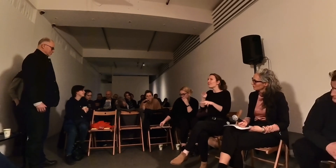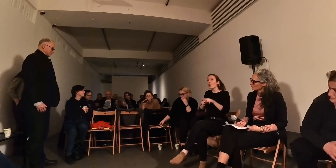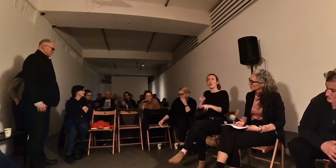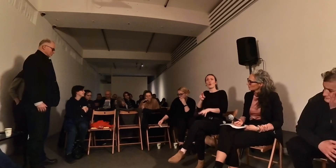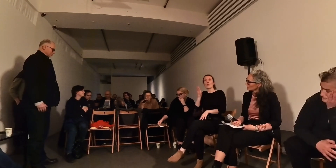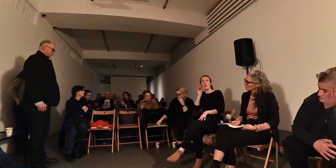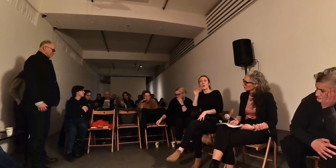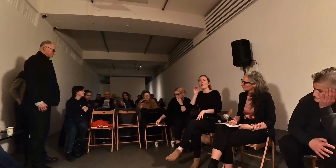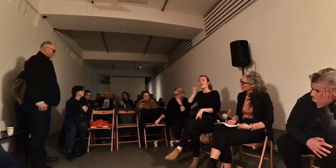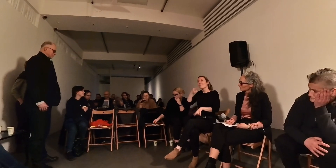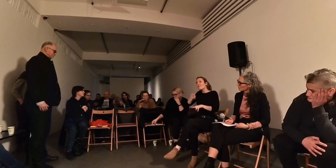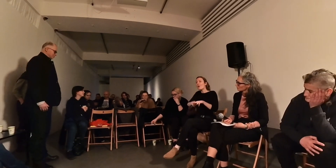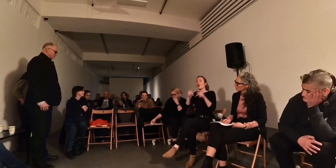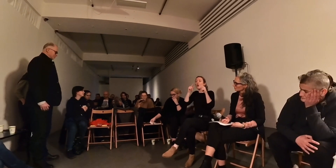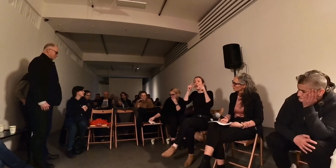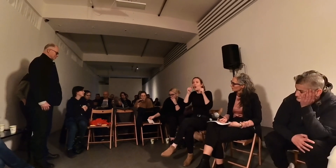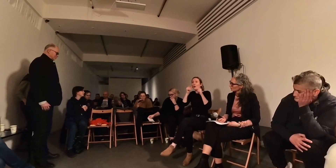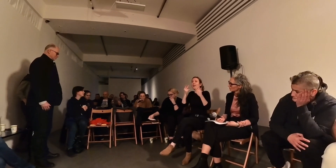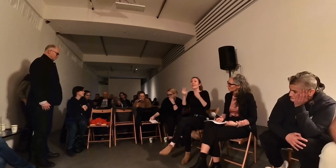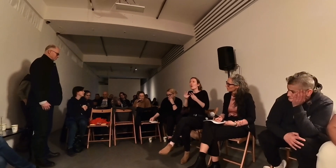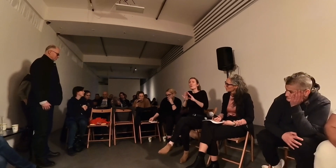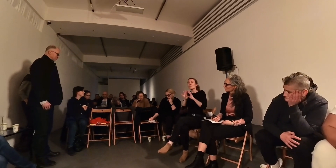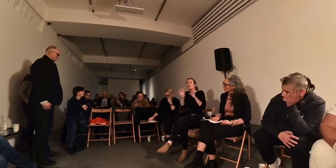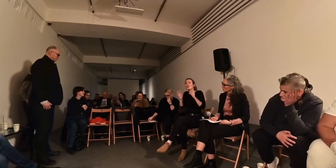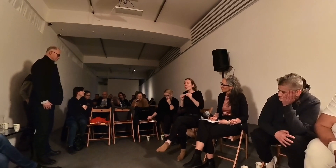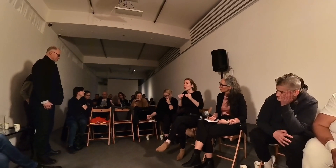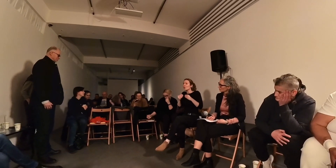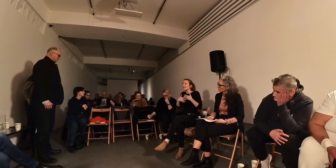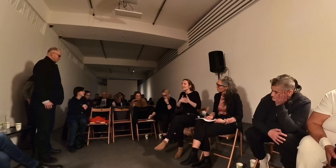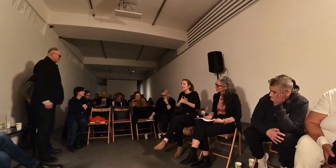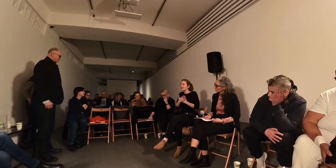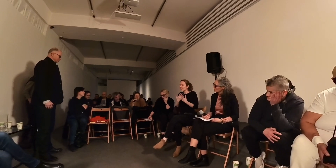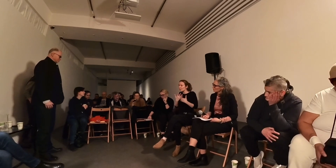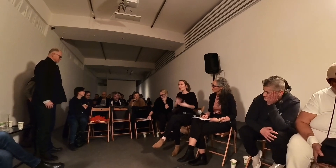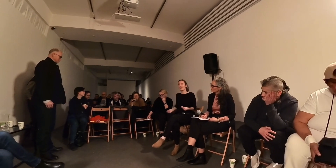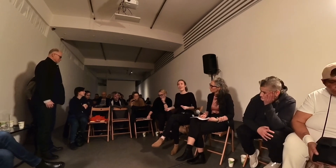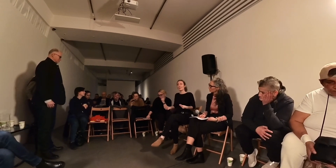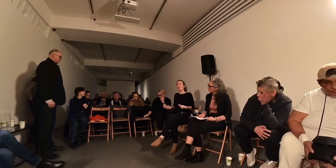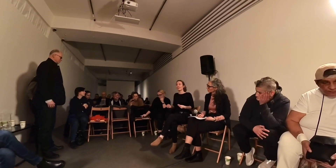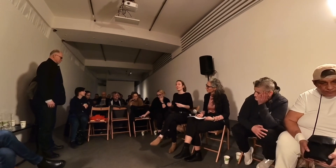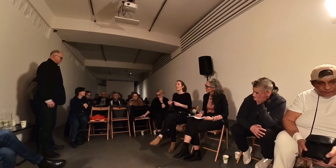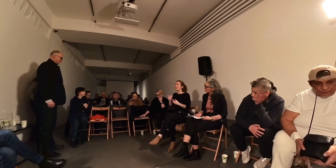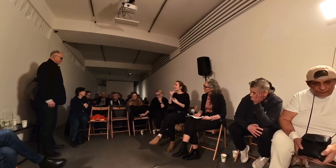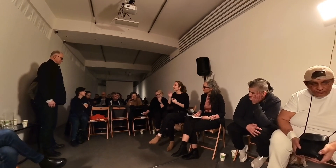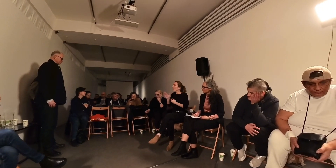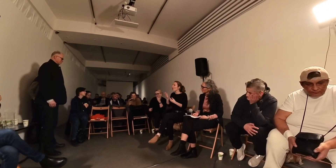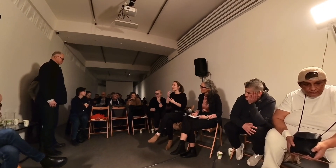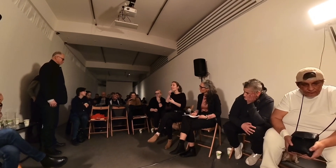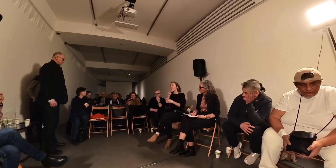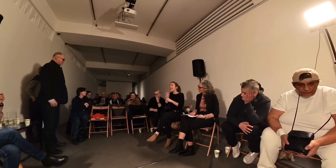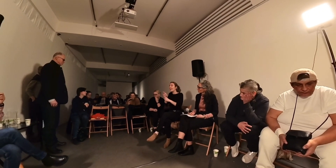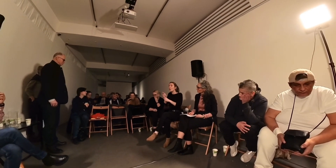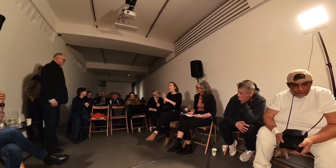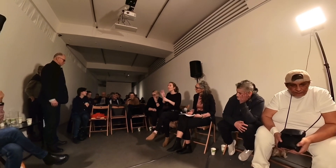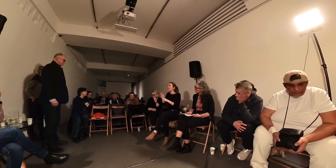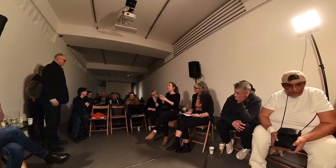a zároveň si zavřít oči a jako cítit se v tom všem vlastně jako dobře. A úplně mi, a kdyby třeba tohle měl můj syn ve škole, tak